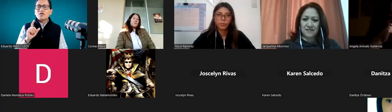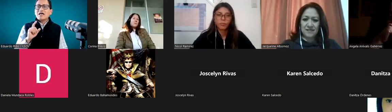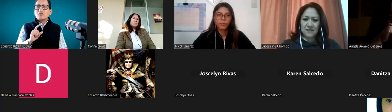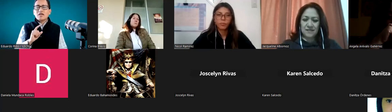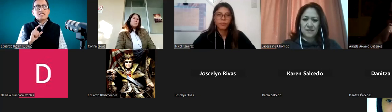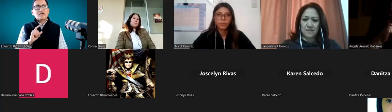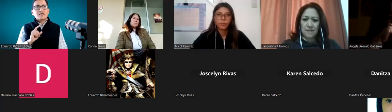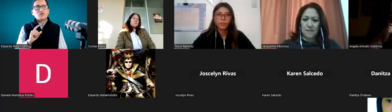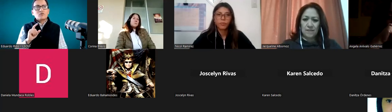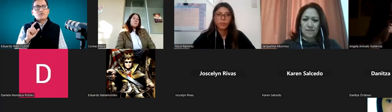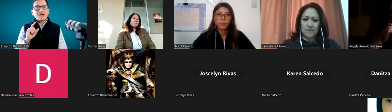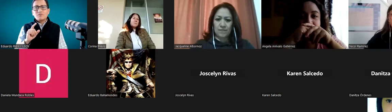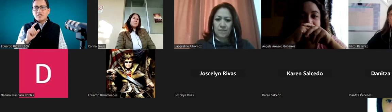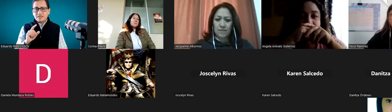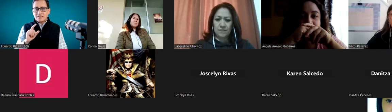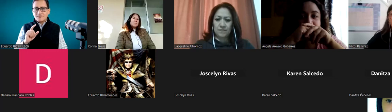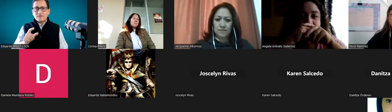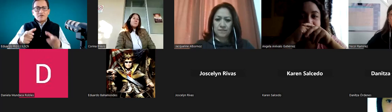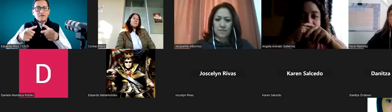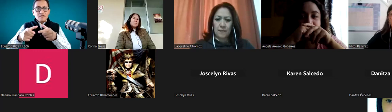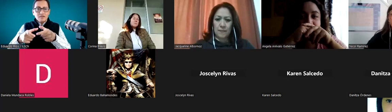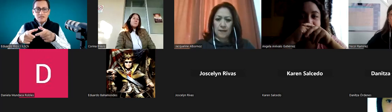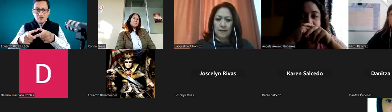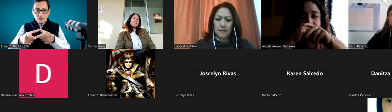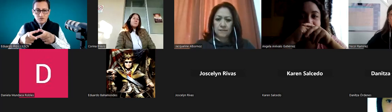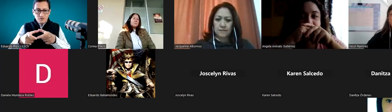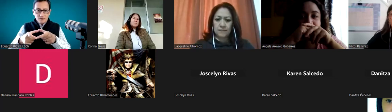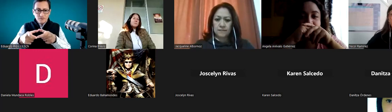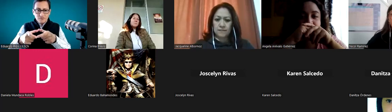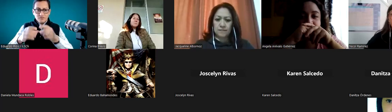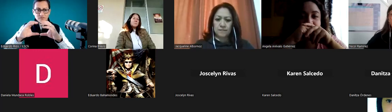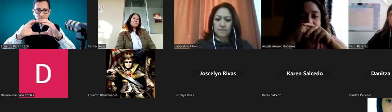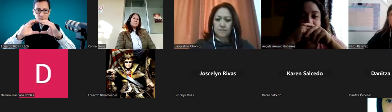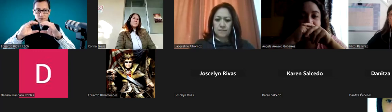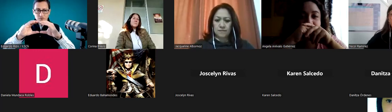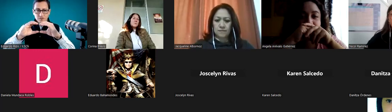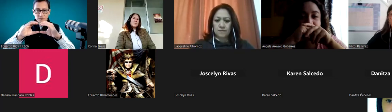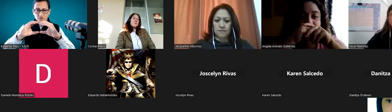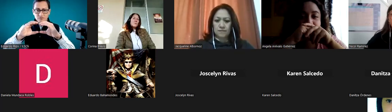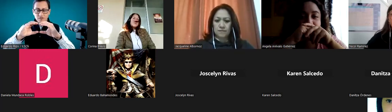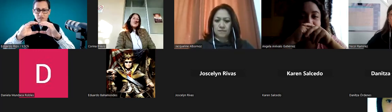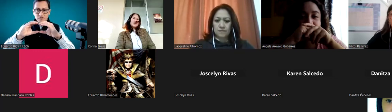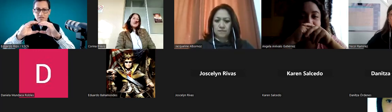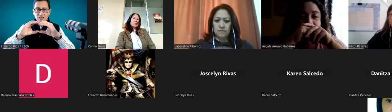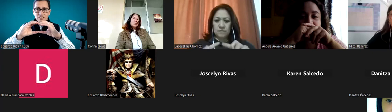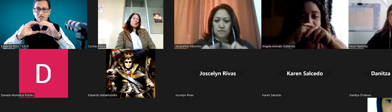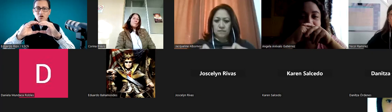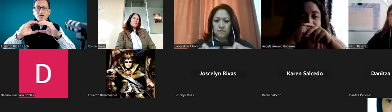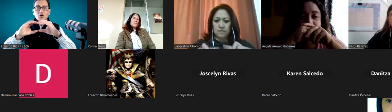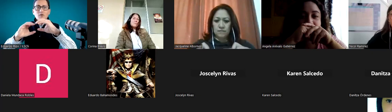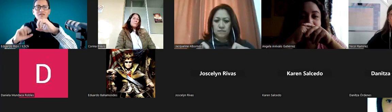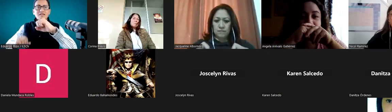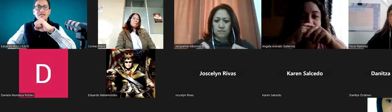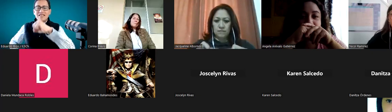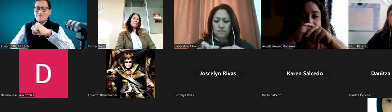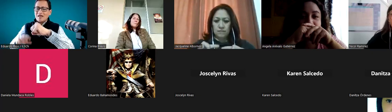describir un pan de hamburguesa. Redondo, esponjosito. Y ahora esto lo voy